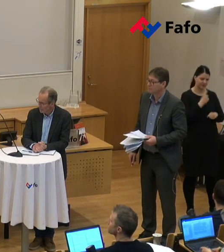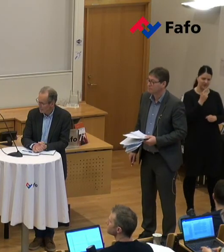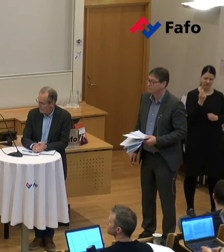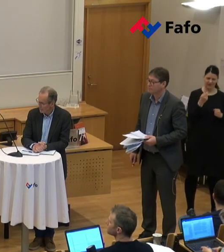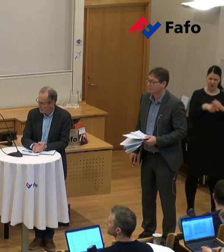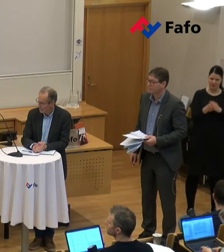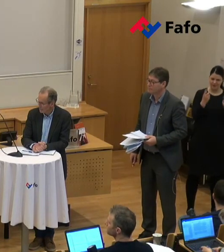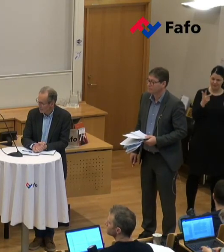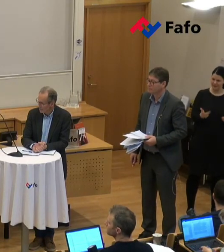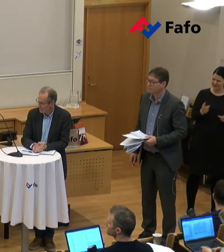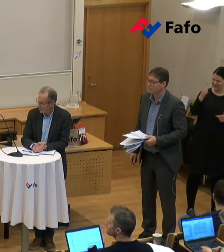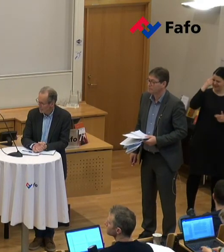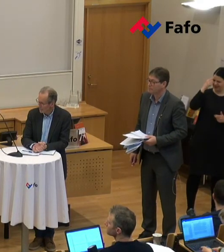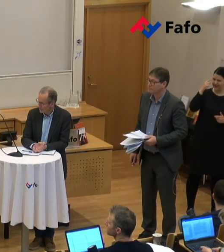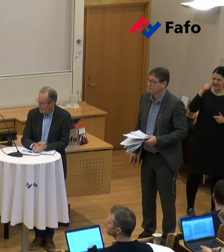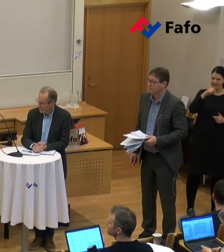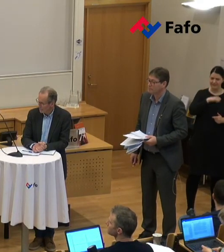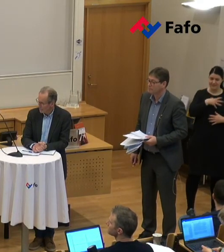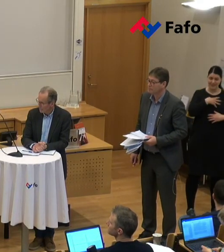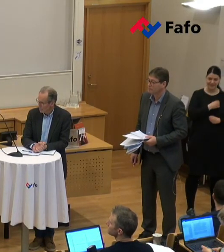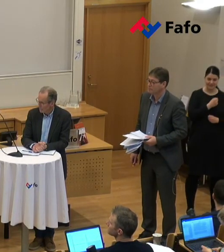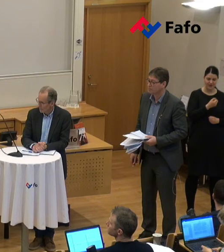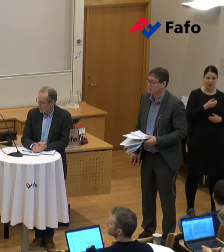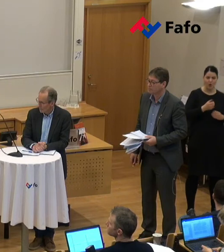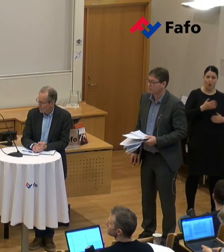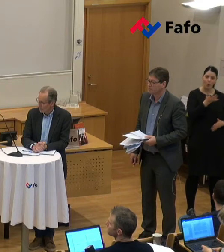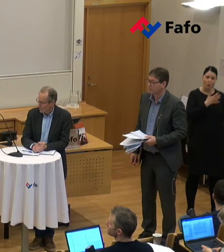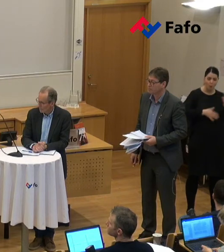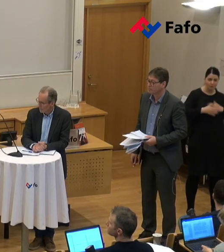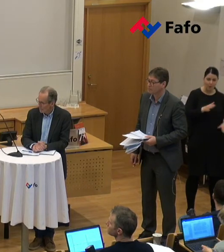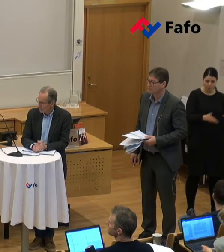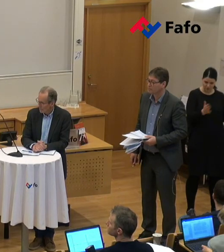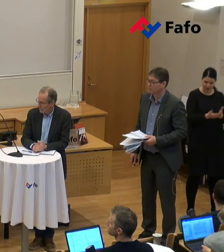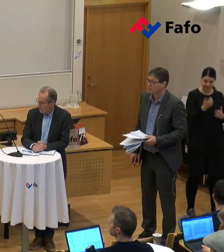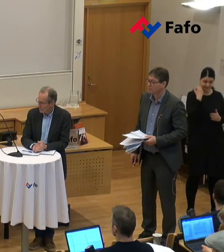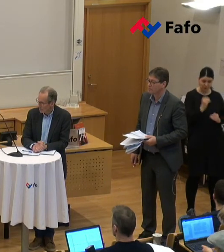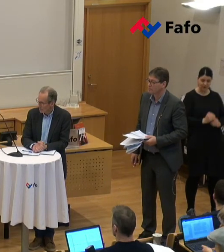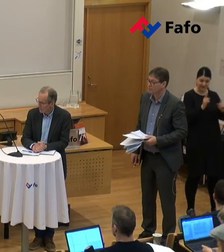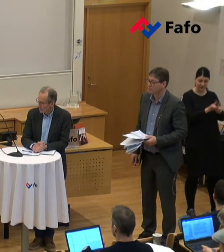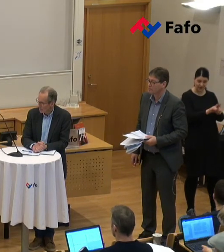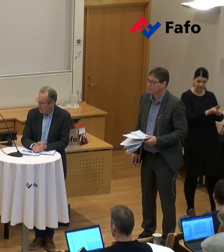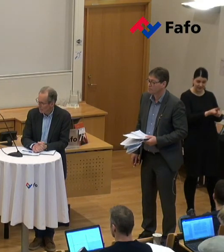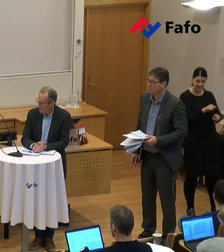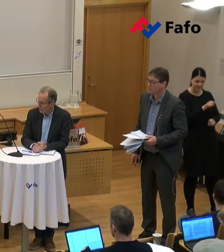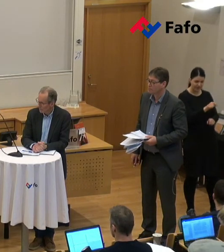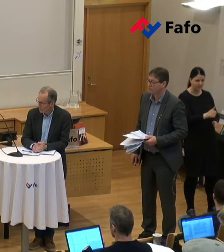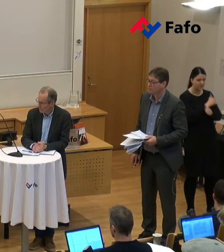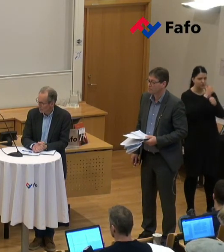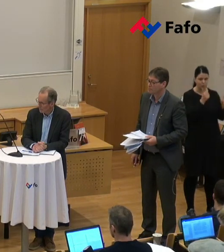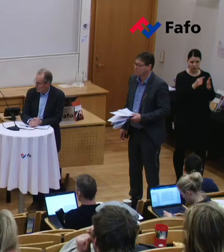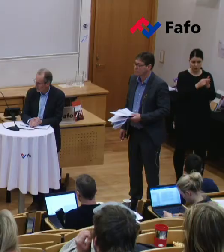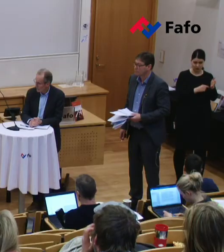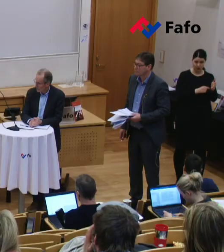tenkte du, Inge-Lise, hvis kreftomsorgen hadde vært organisert på denne måten? For det er jo en stor